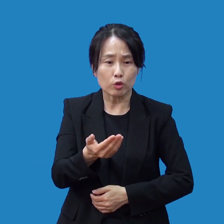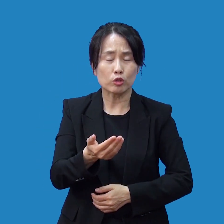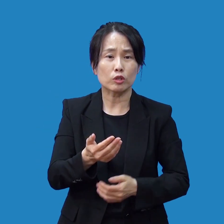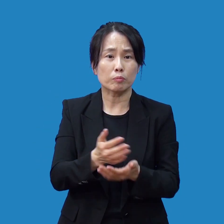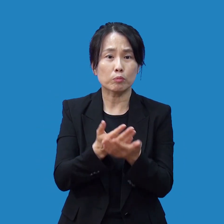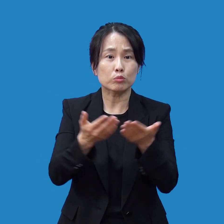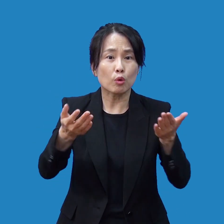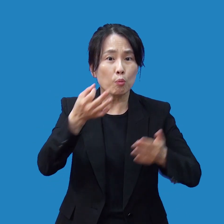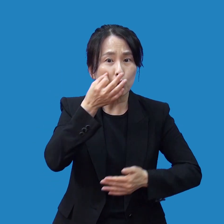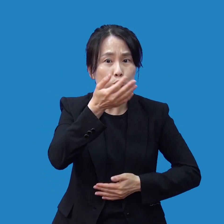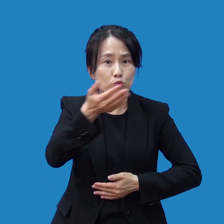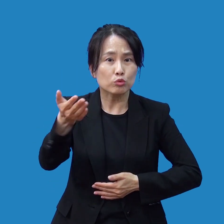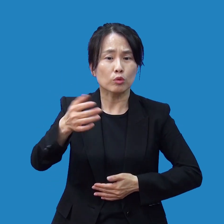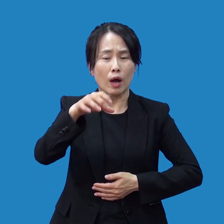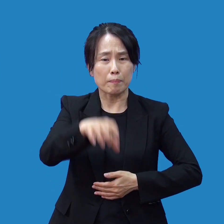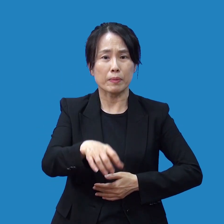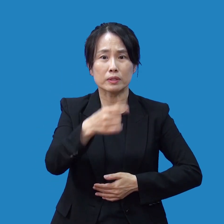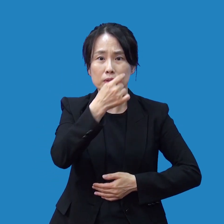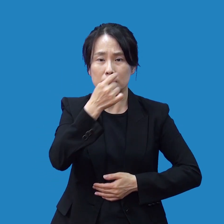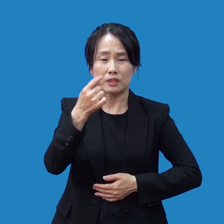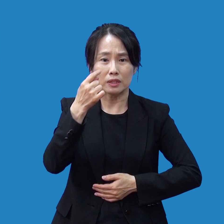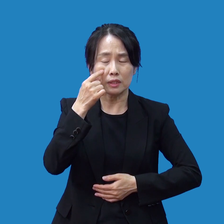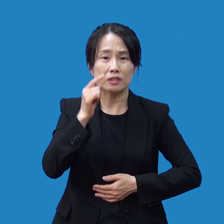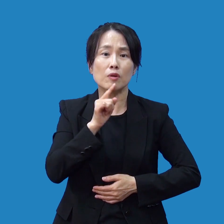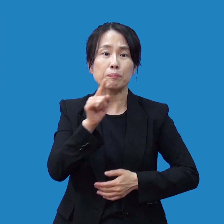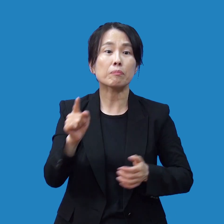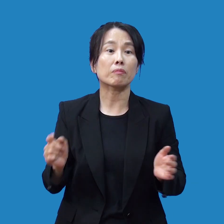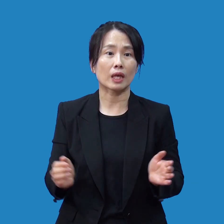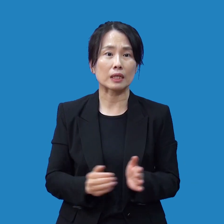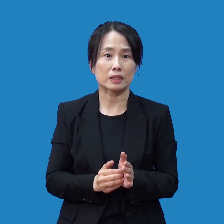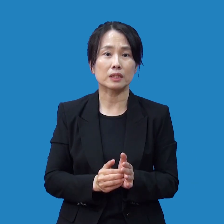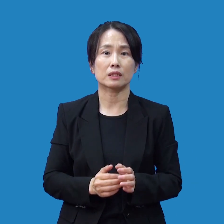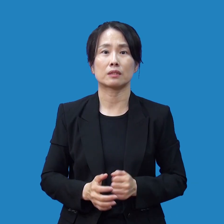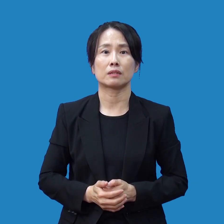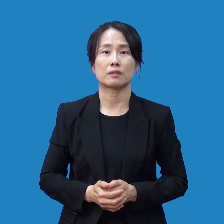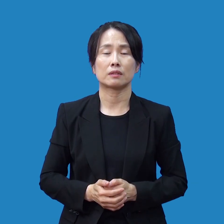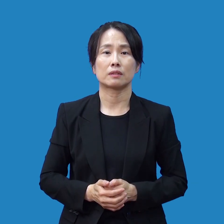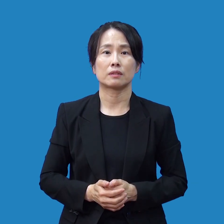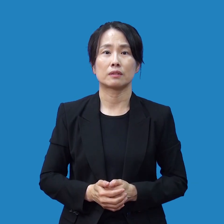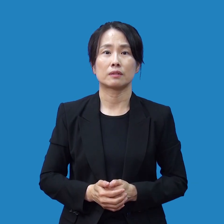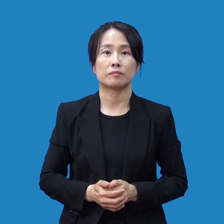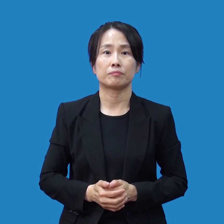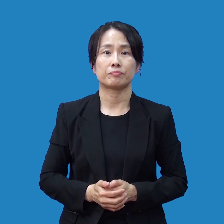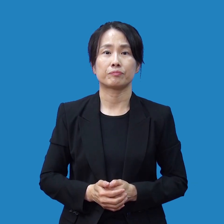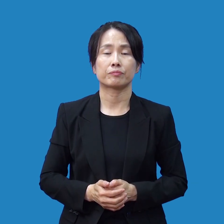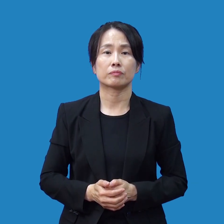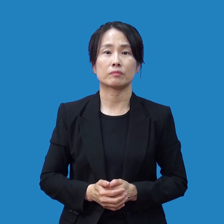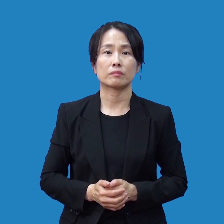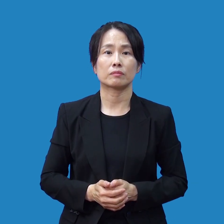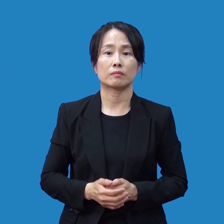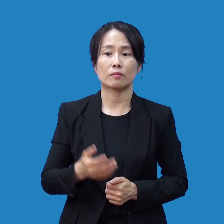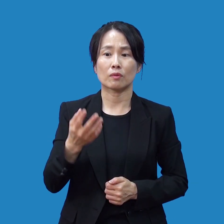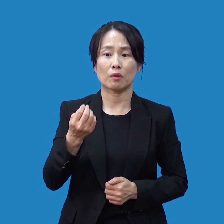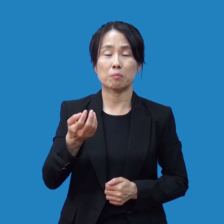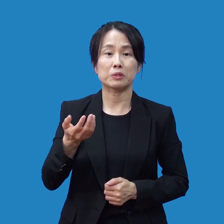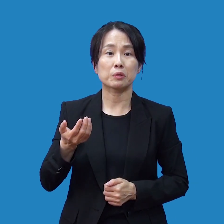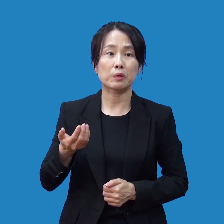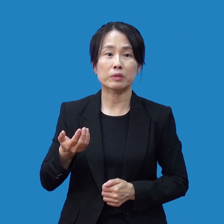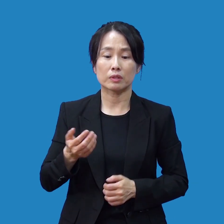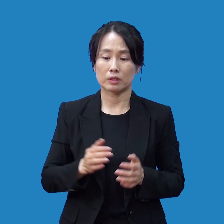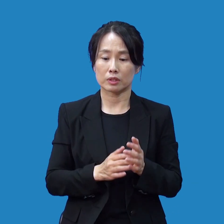가운데 베푸사 너희 앞에서 그를 증언하셨느니라. 근데 불과 얼마 전까지만